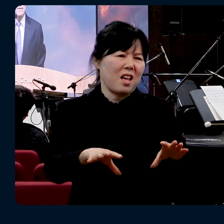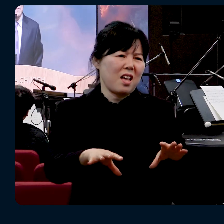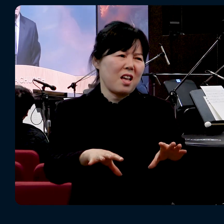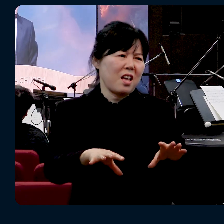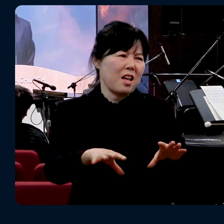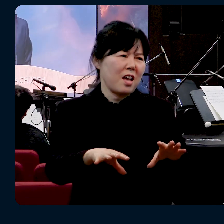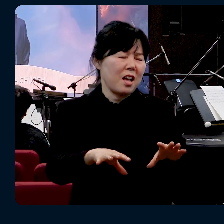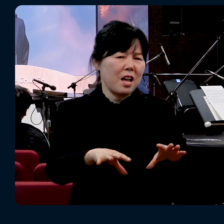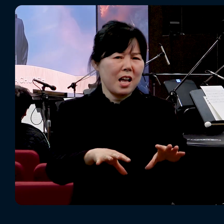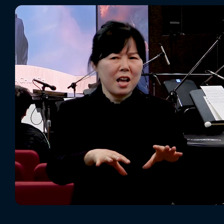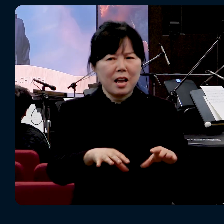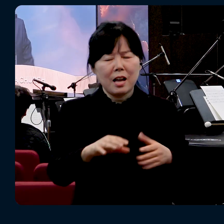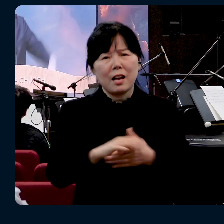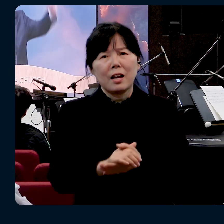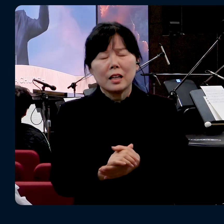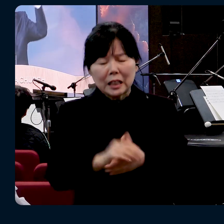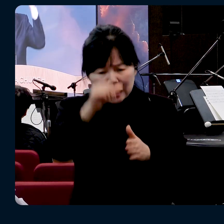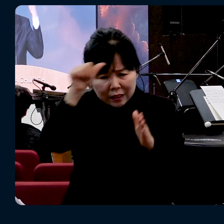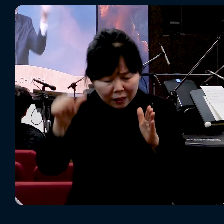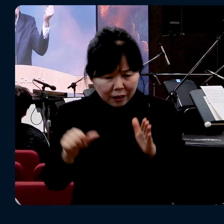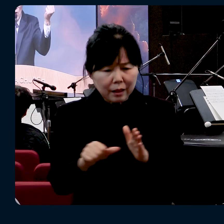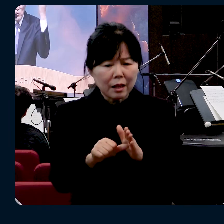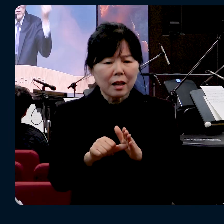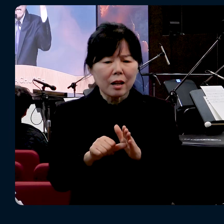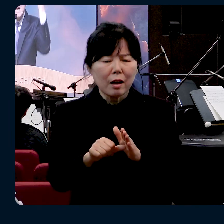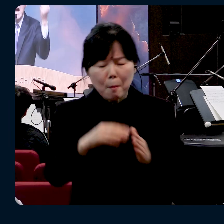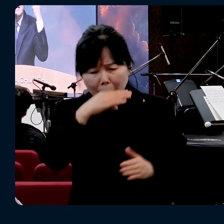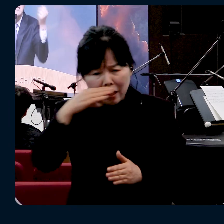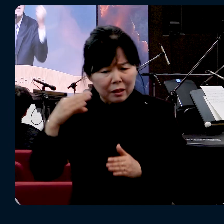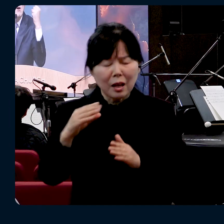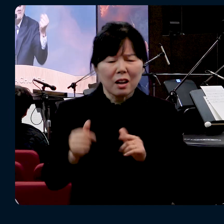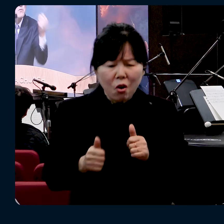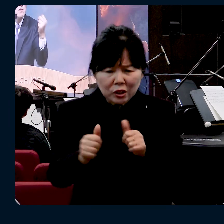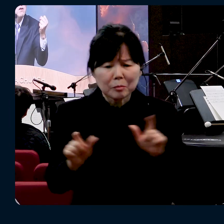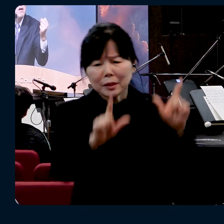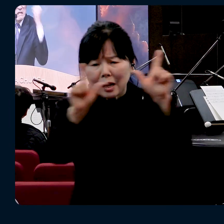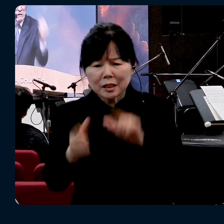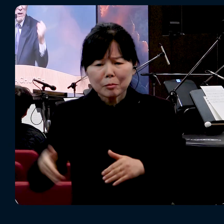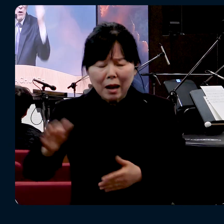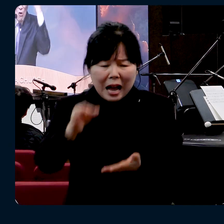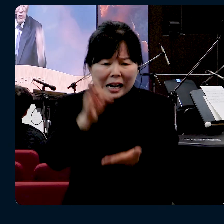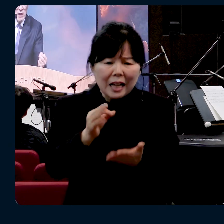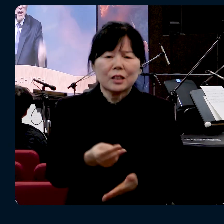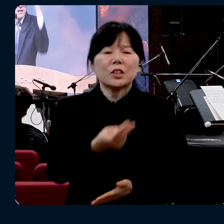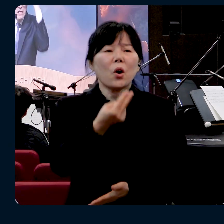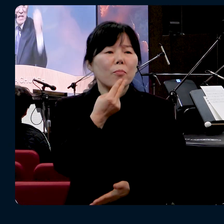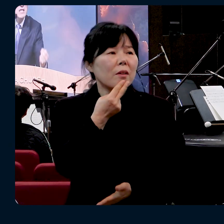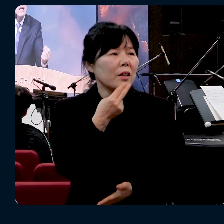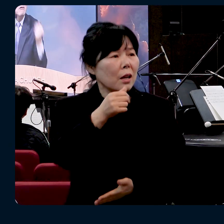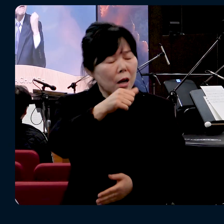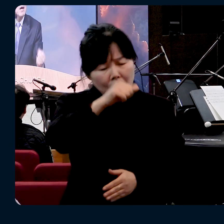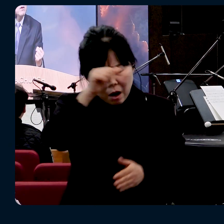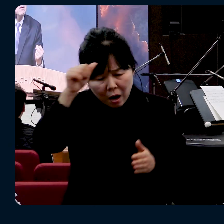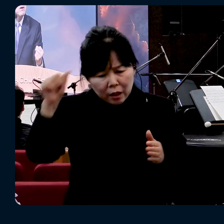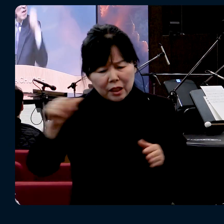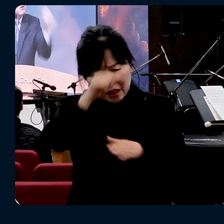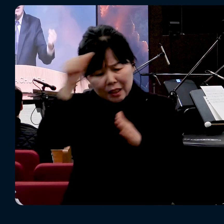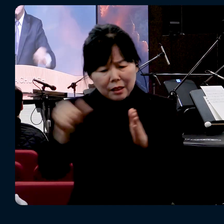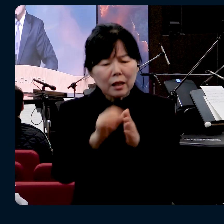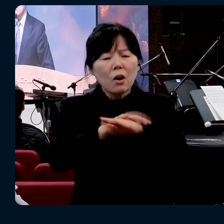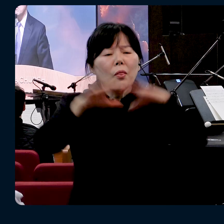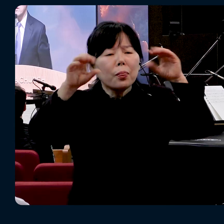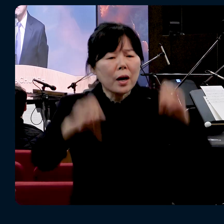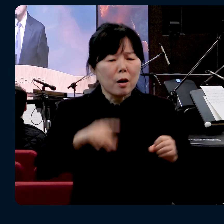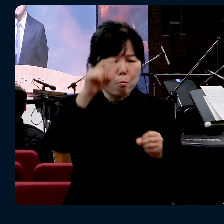삶이라면, 그 인생 가운데 제대로 부여잡을 어떤 가치가 없는 그런 허탄한 인생이라고